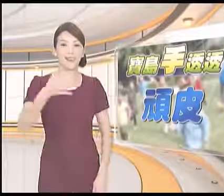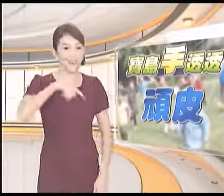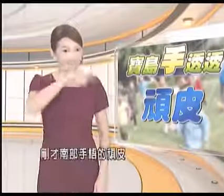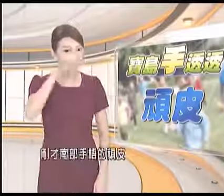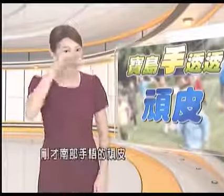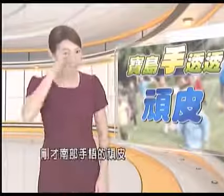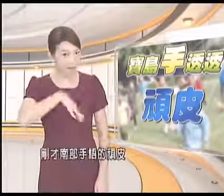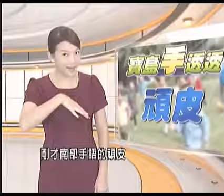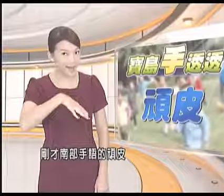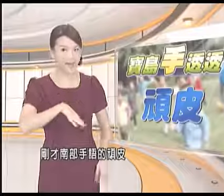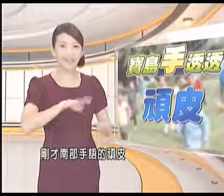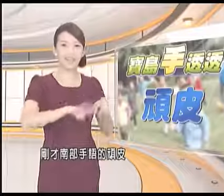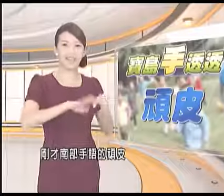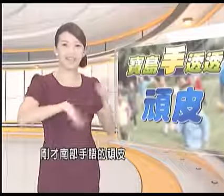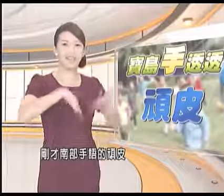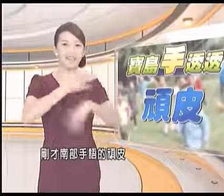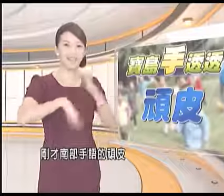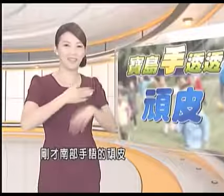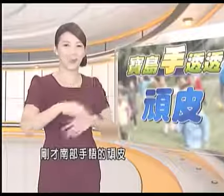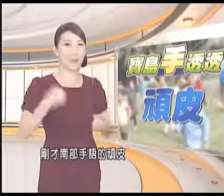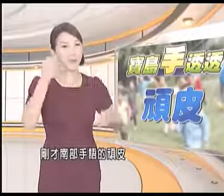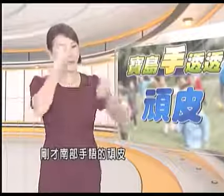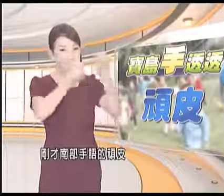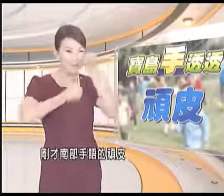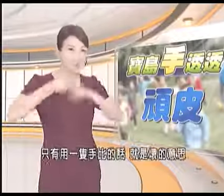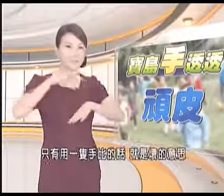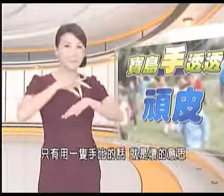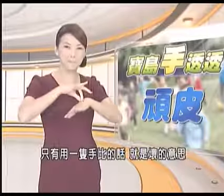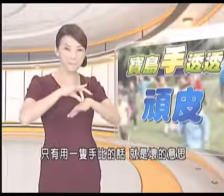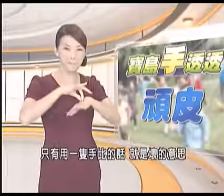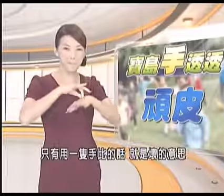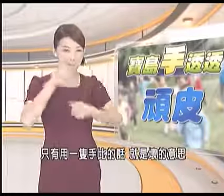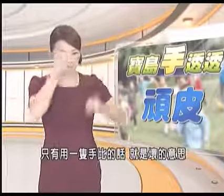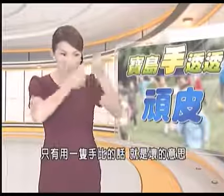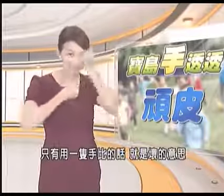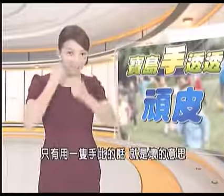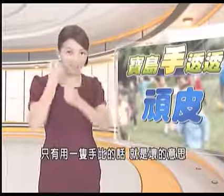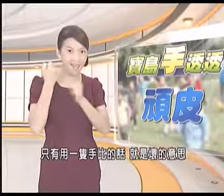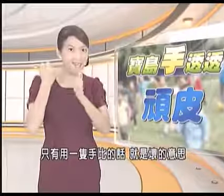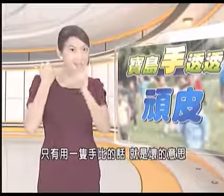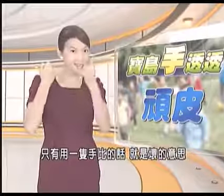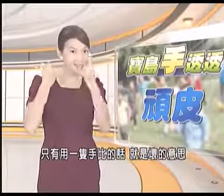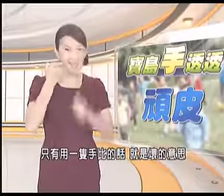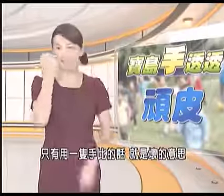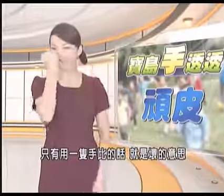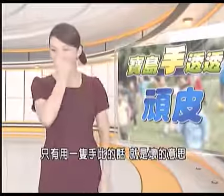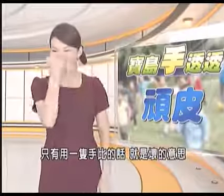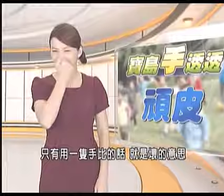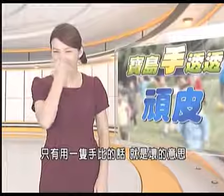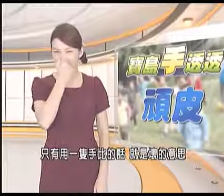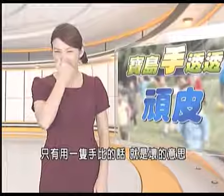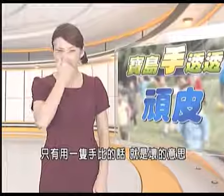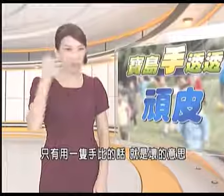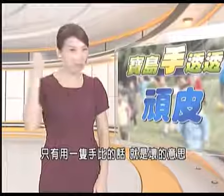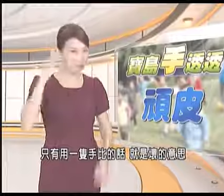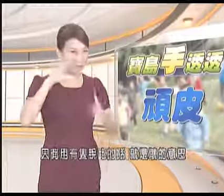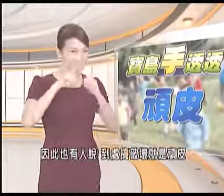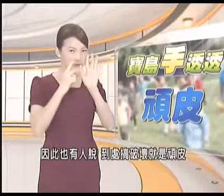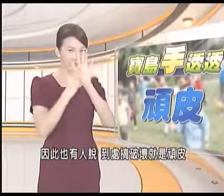刚才南部手语的顽皮呢，只有用一只手比的话，就是坏的意思。因此也有